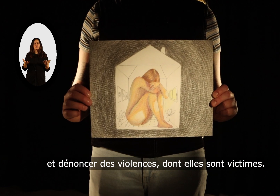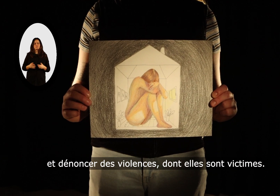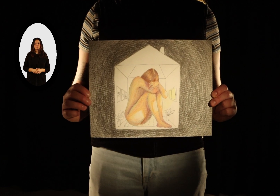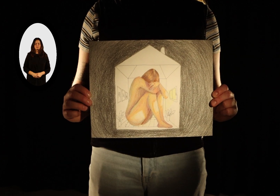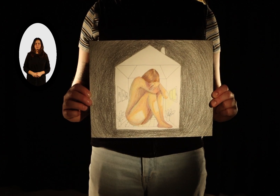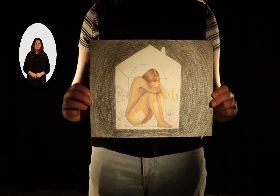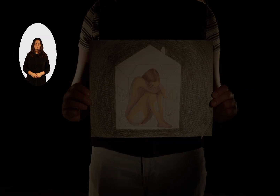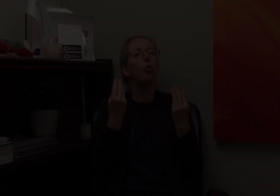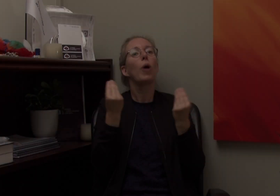victimes.